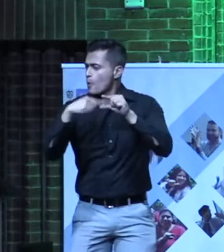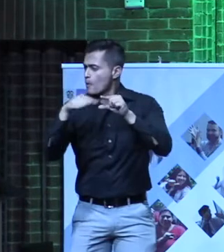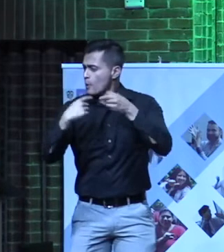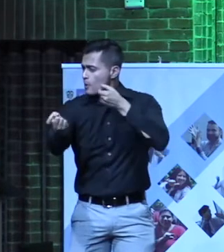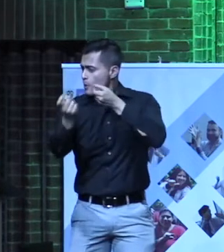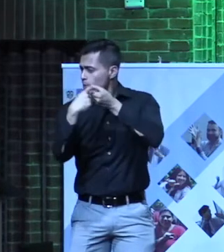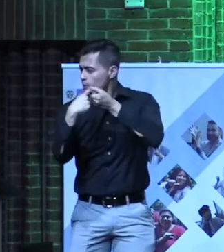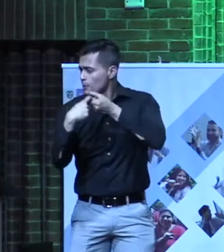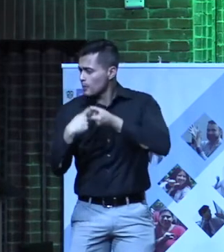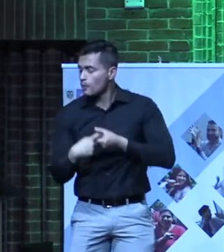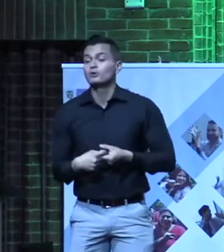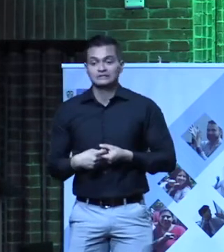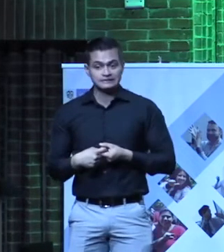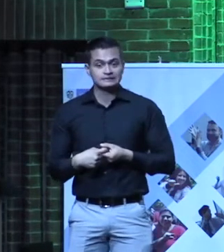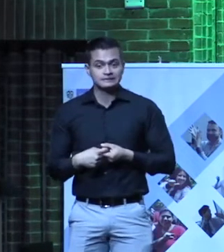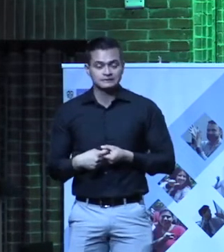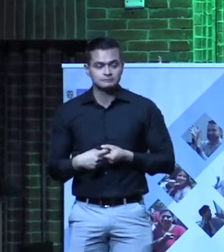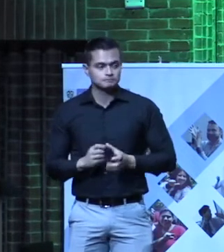año,